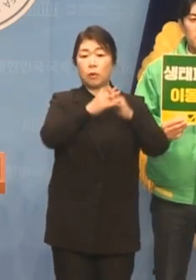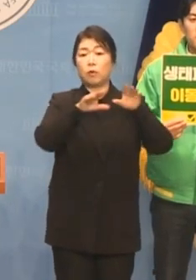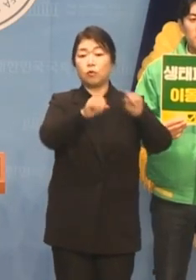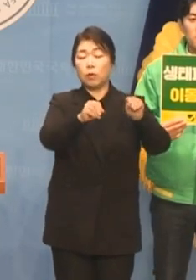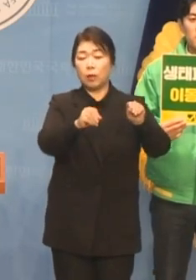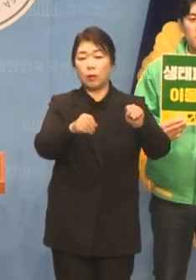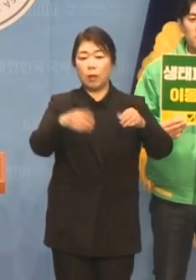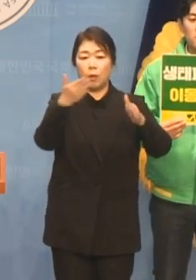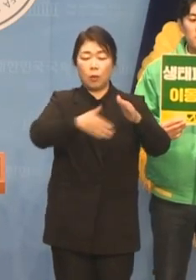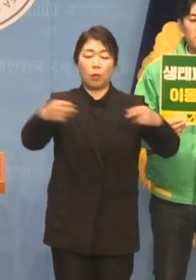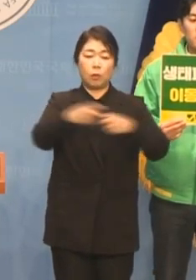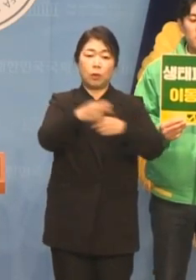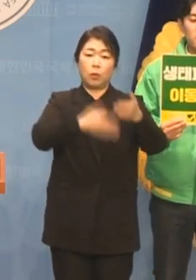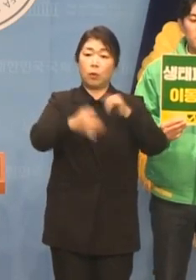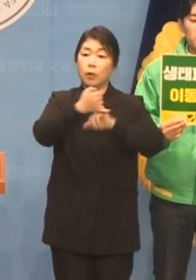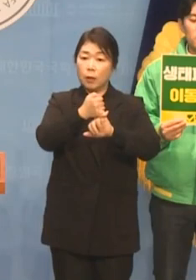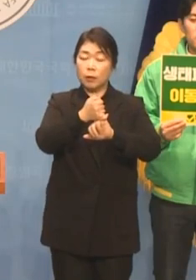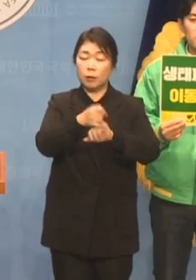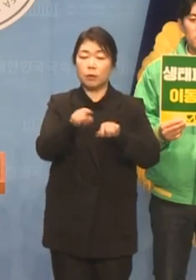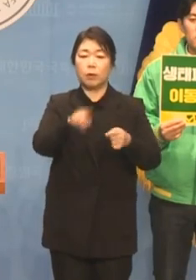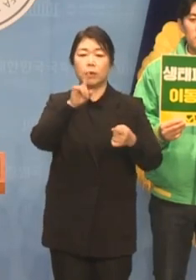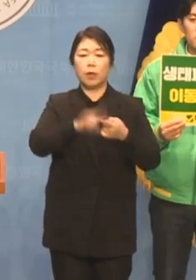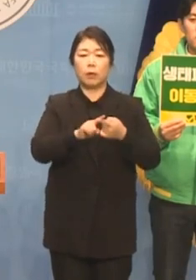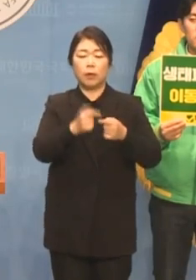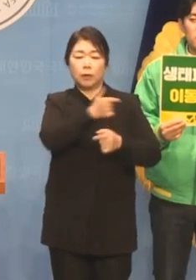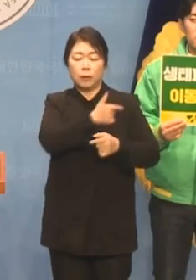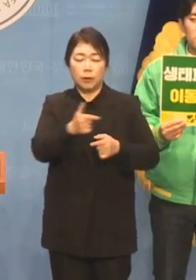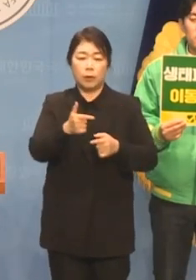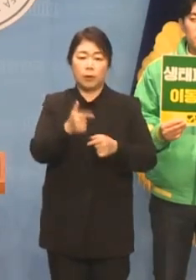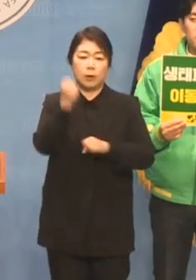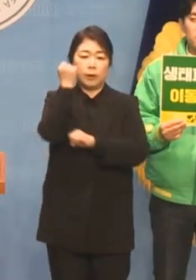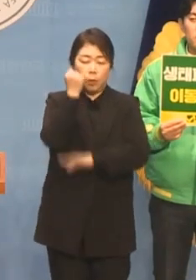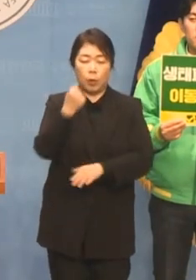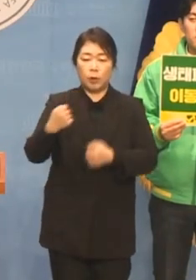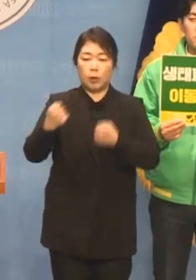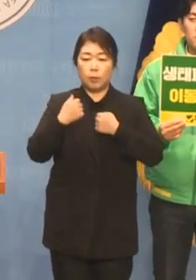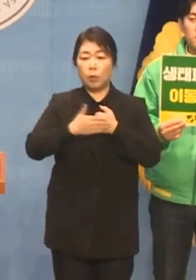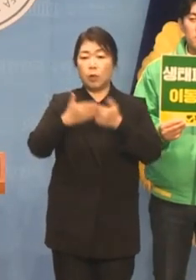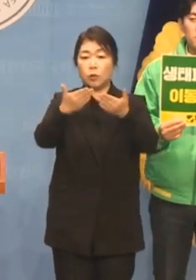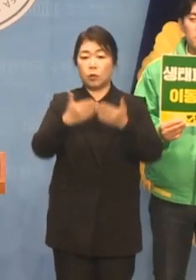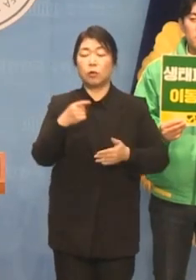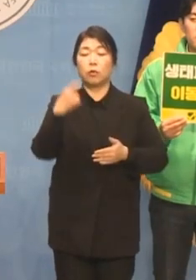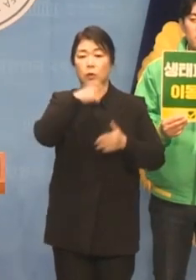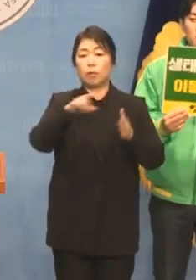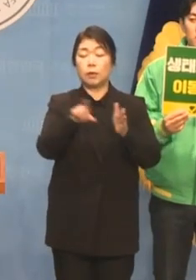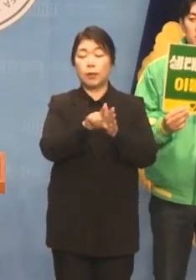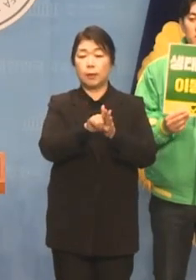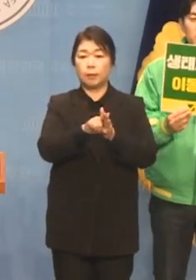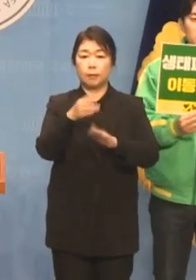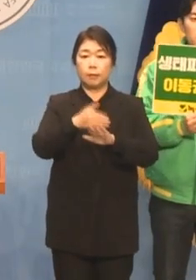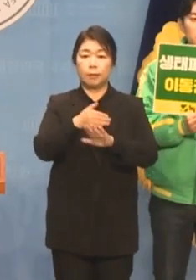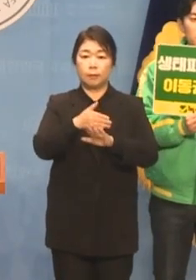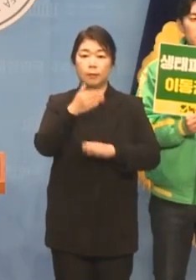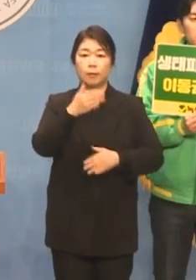공공교통 공약이 이에 대한 큰 디딤돌이 되어줄 것이라 믿습니다 감사합니다